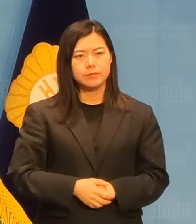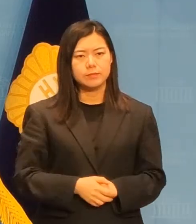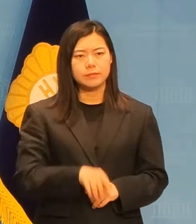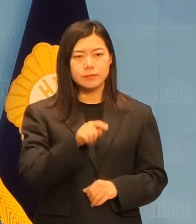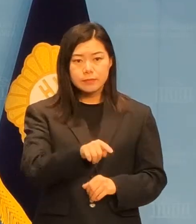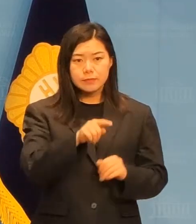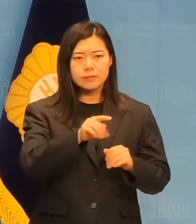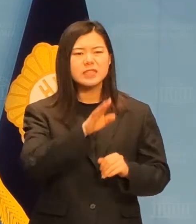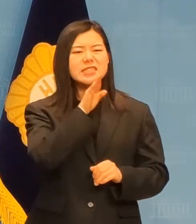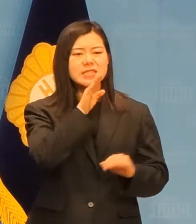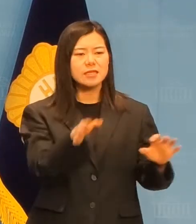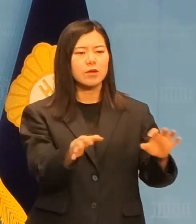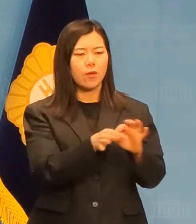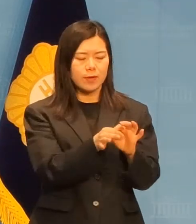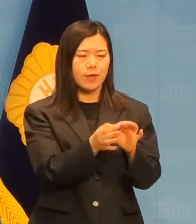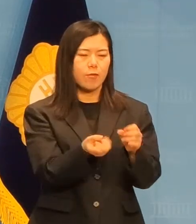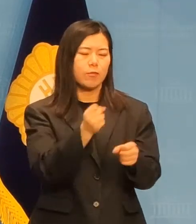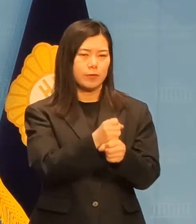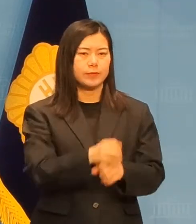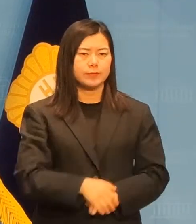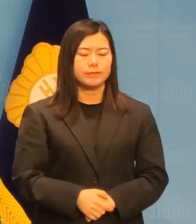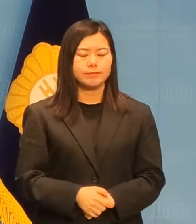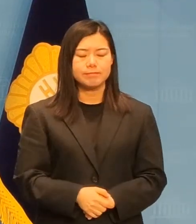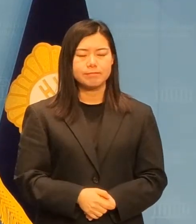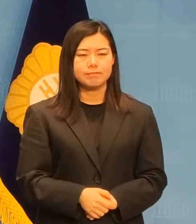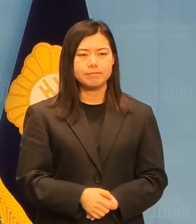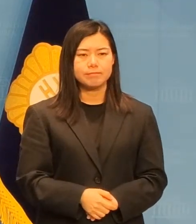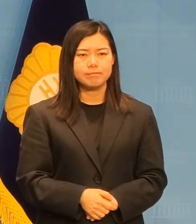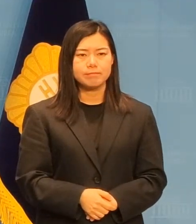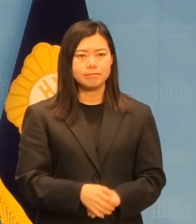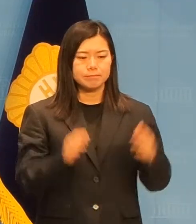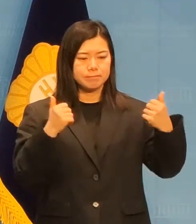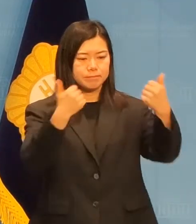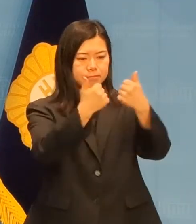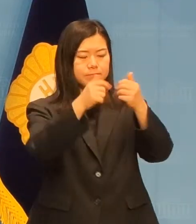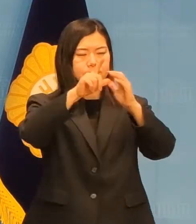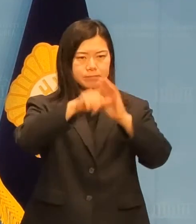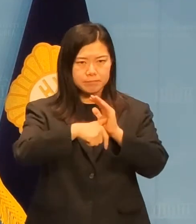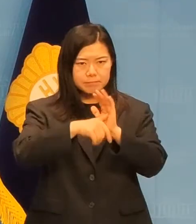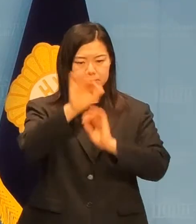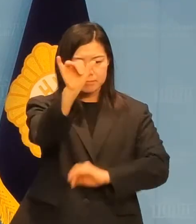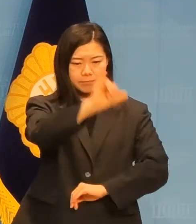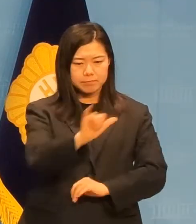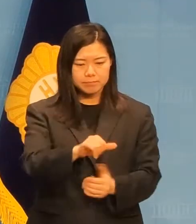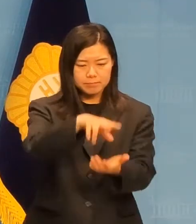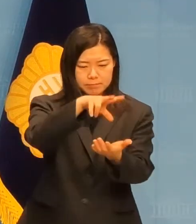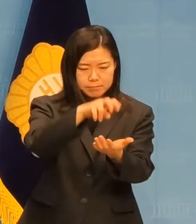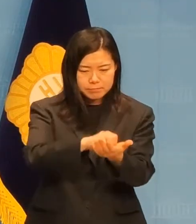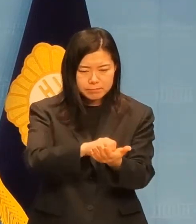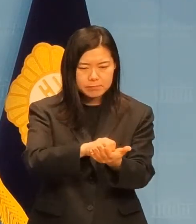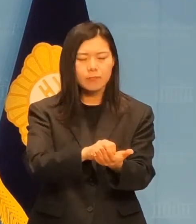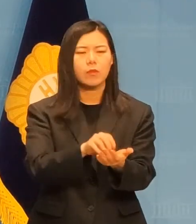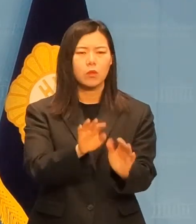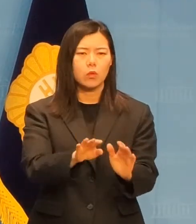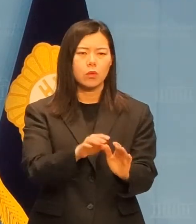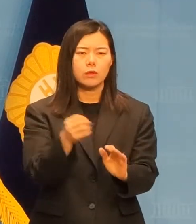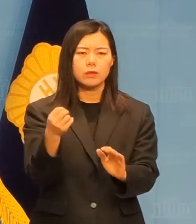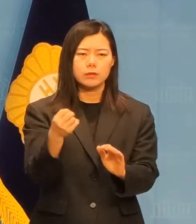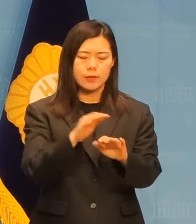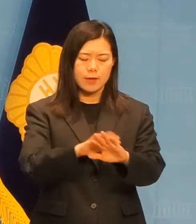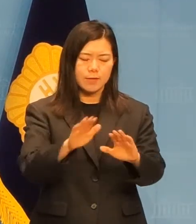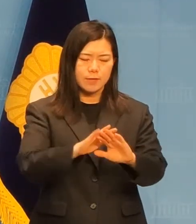진정한 관계 정상화입니다. 정상회담을 통해 한반도 문제로도 시선을 돌려야